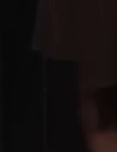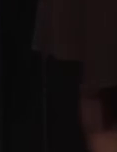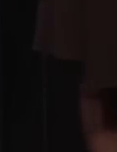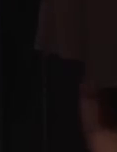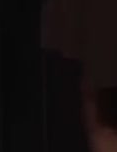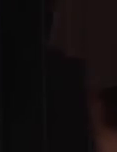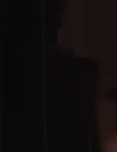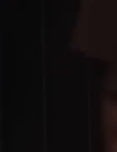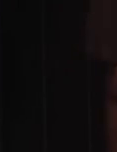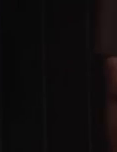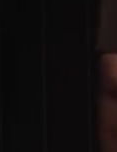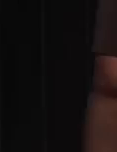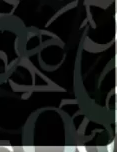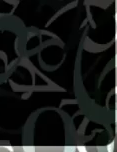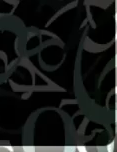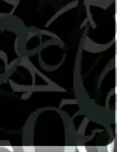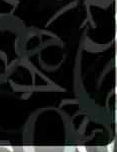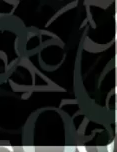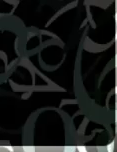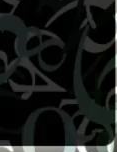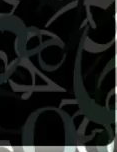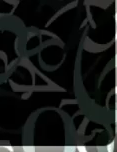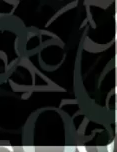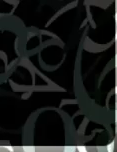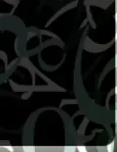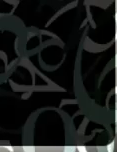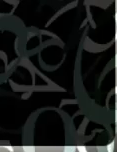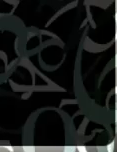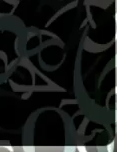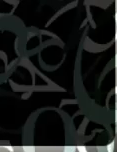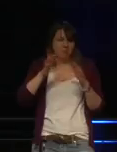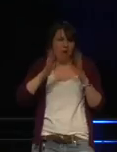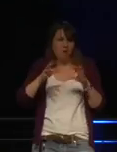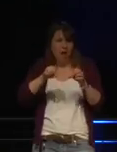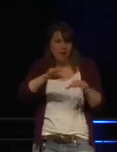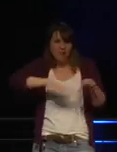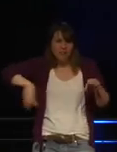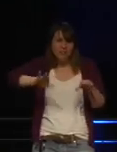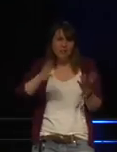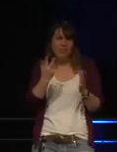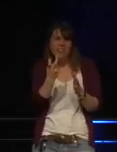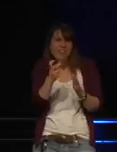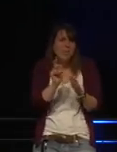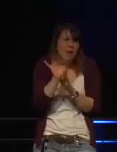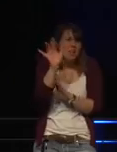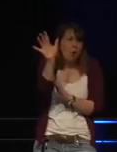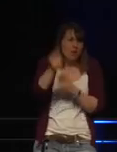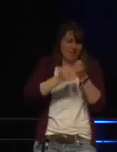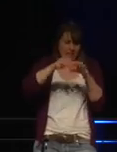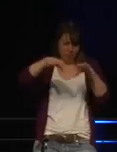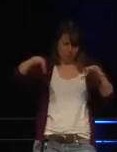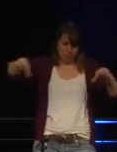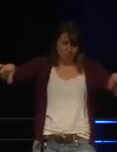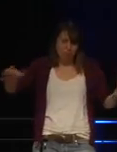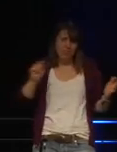estos 20.000 millones de aparatos, habrá un montón de aparatos inseguros